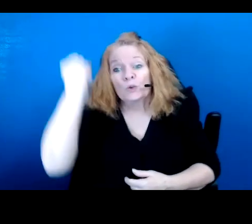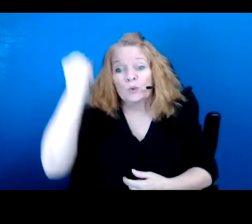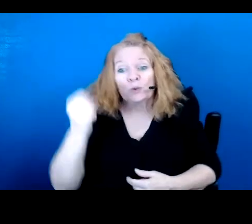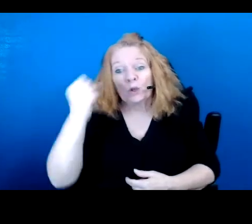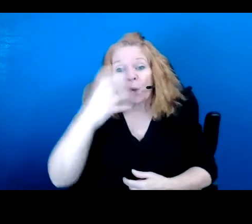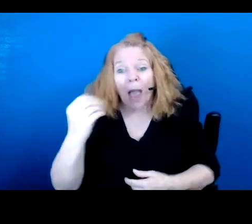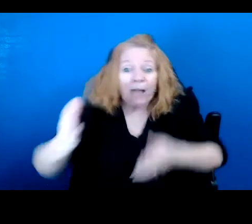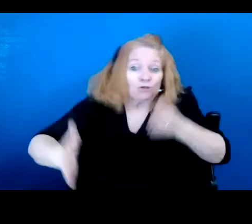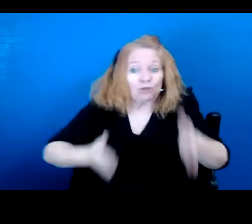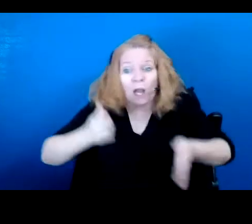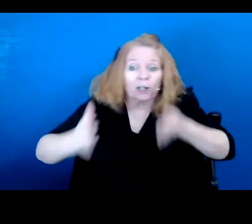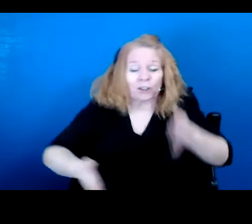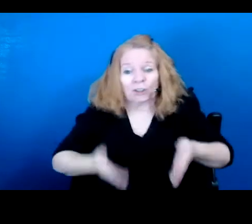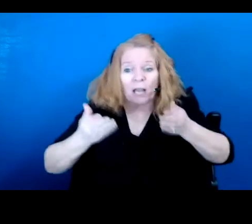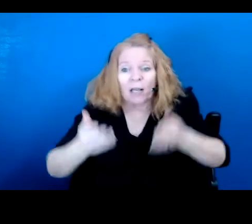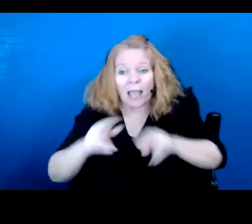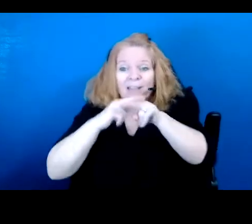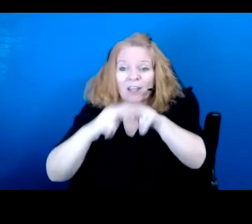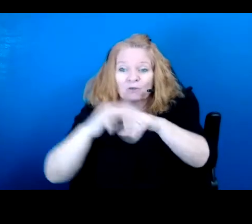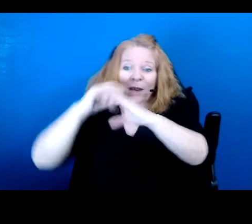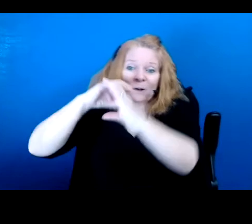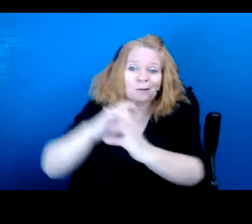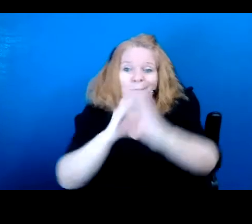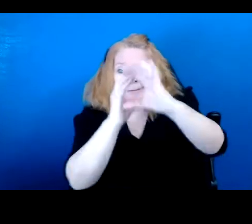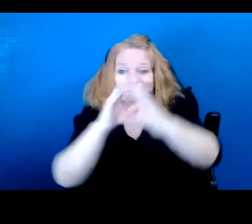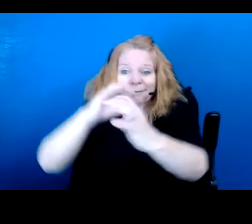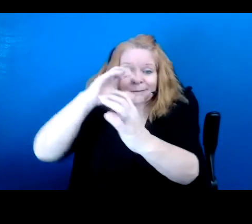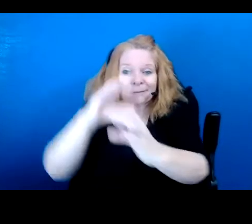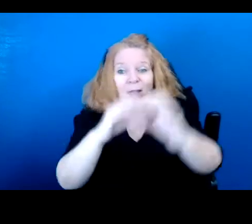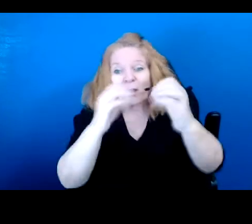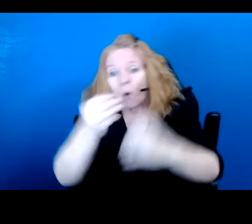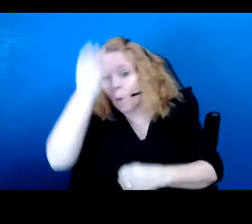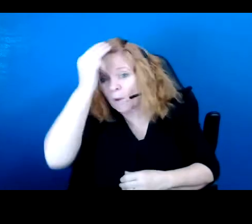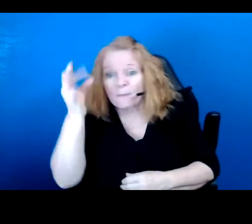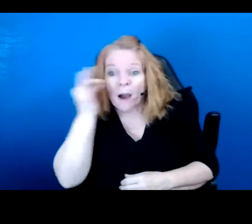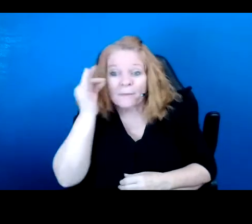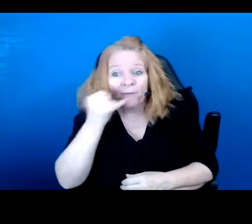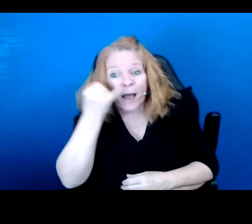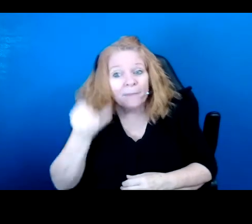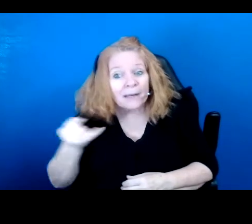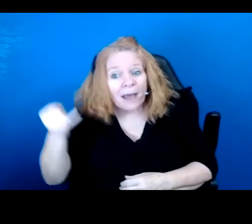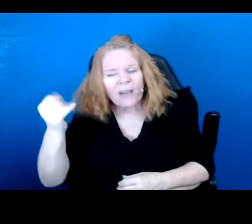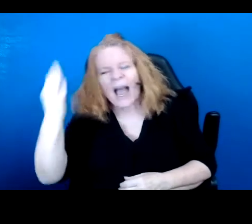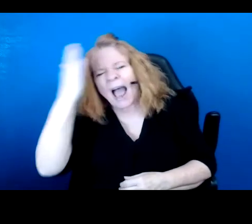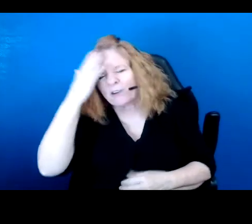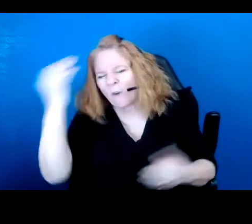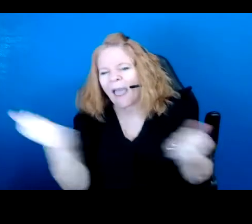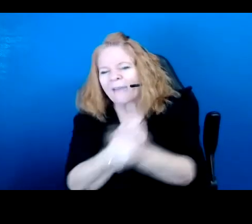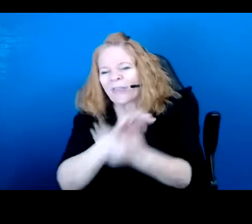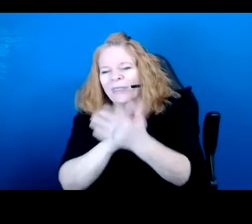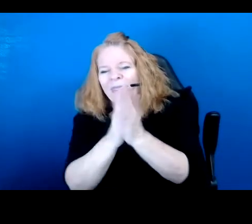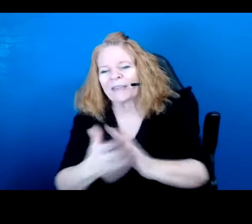cantemos cha cha cha cha cha chá el tren sigue adelante con marvin